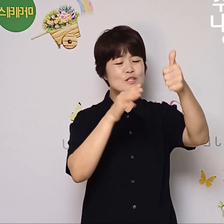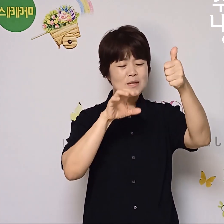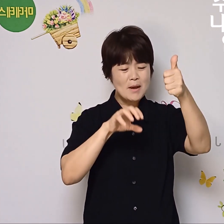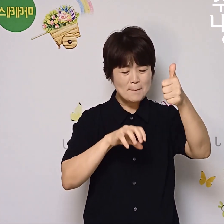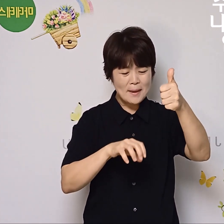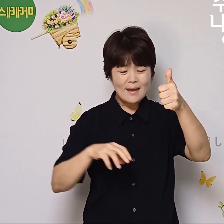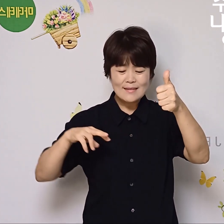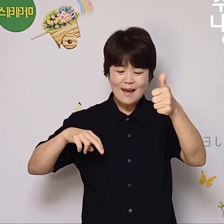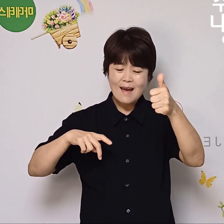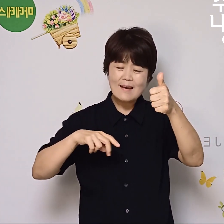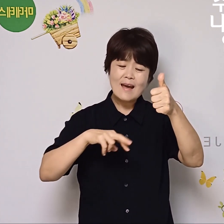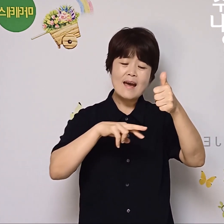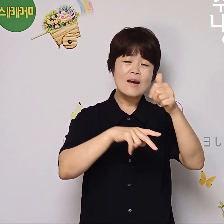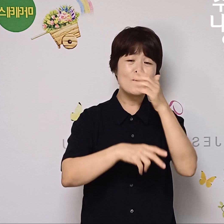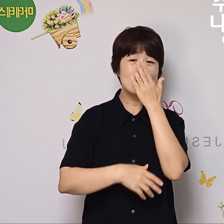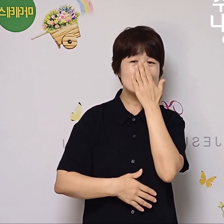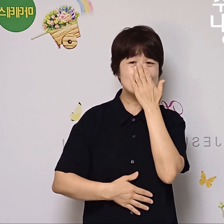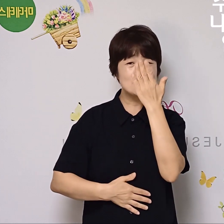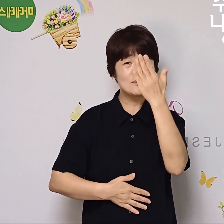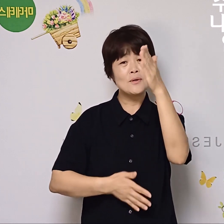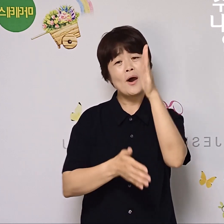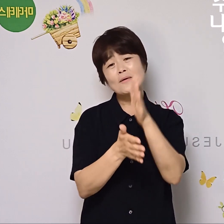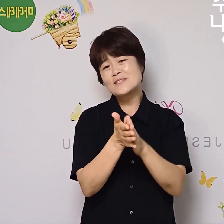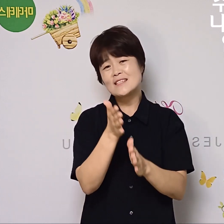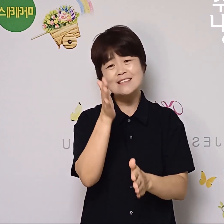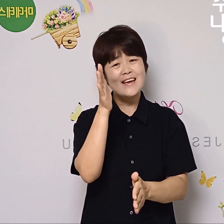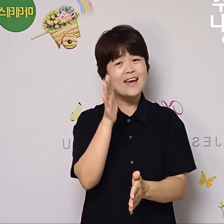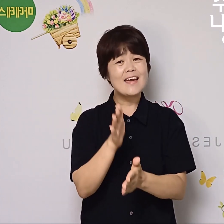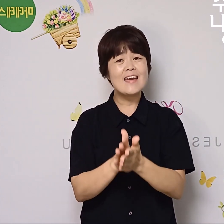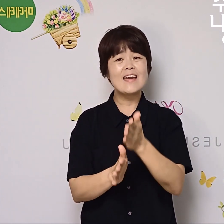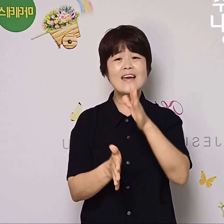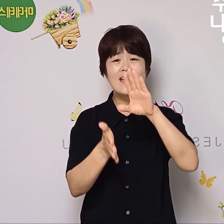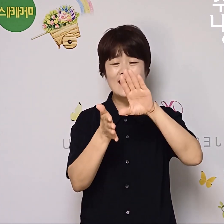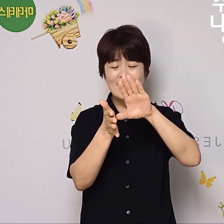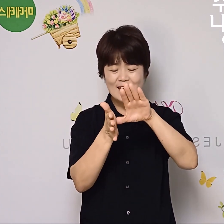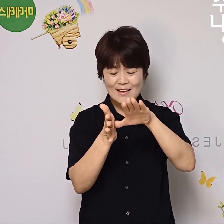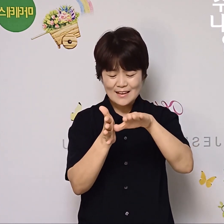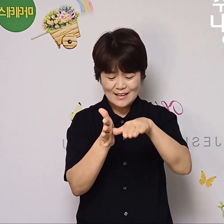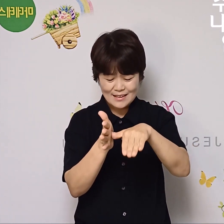주님 앞에 나아올 수 없을 때